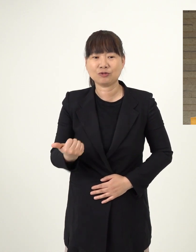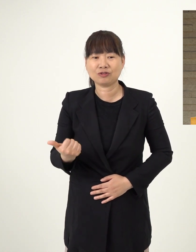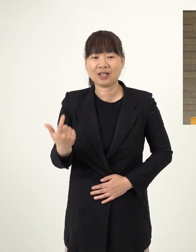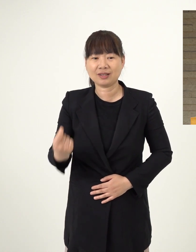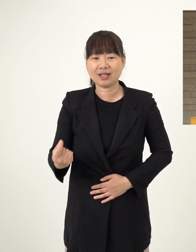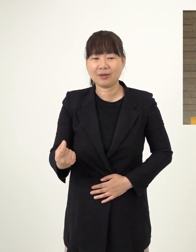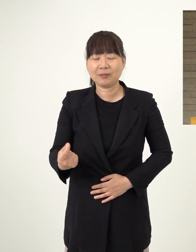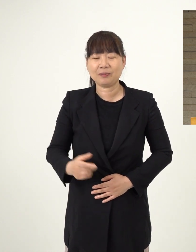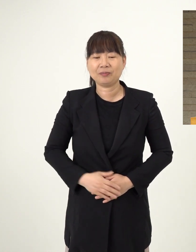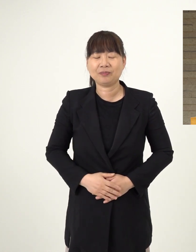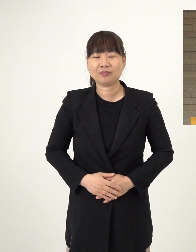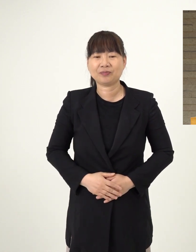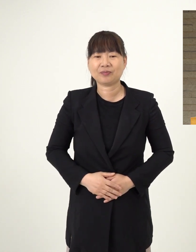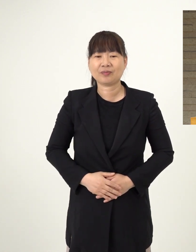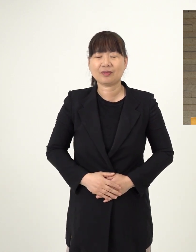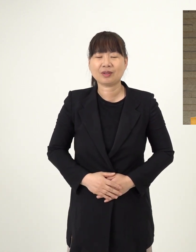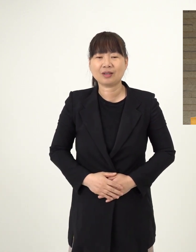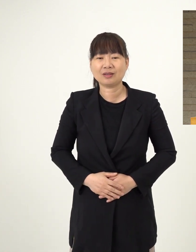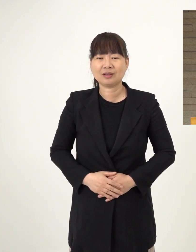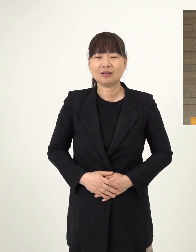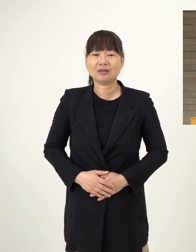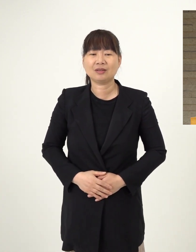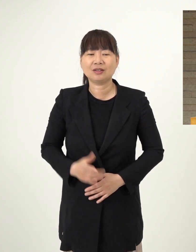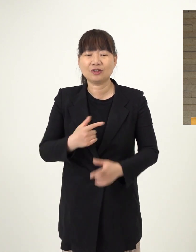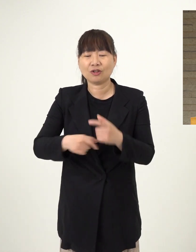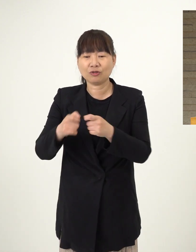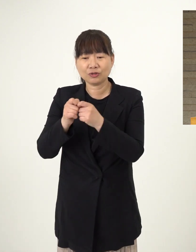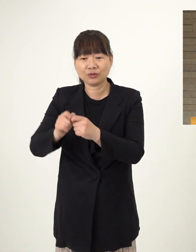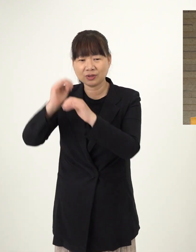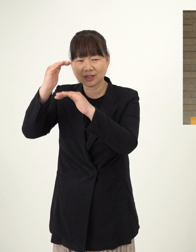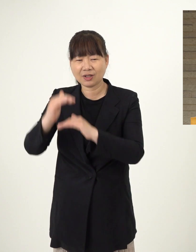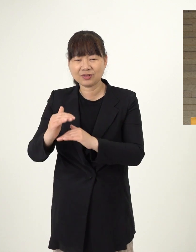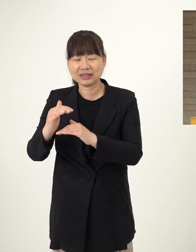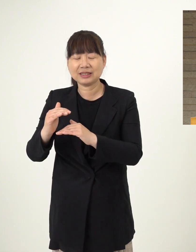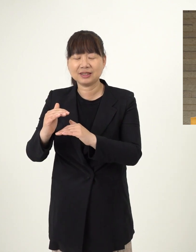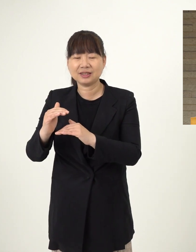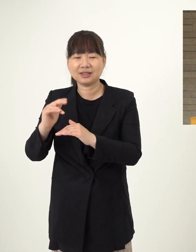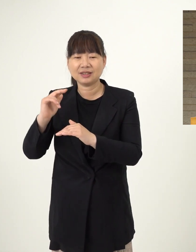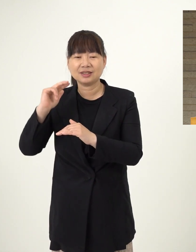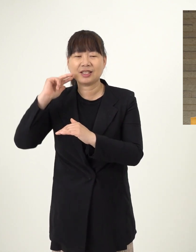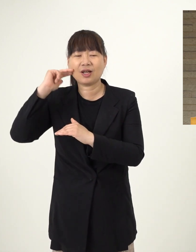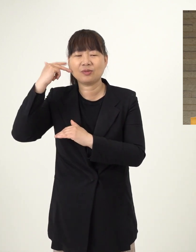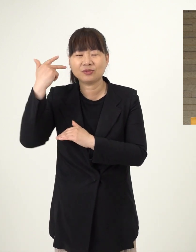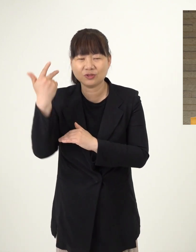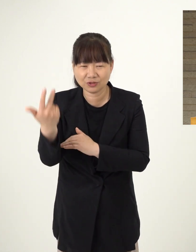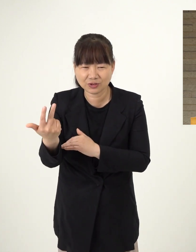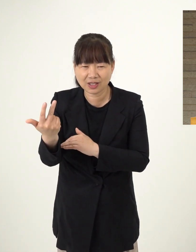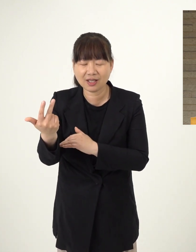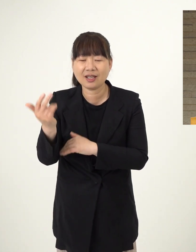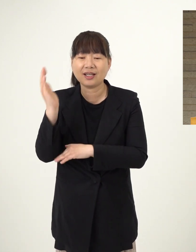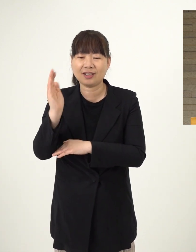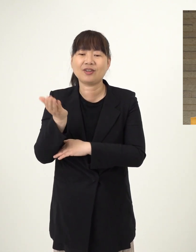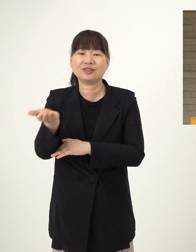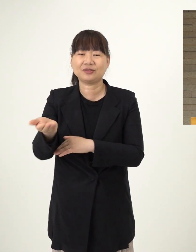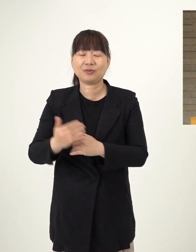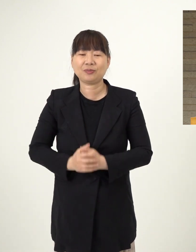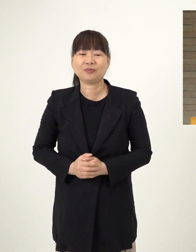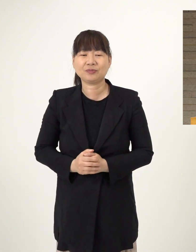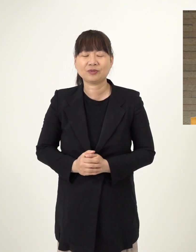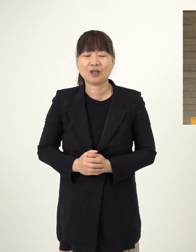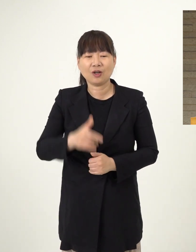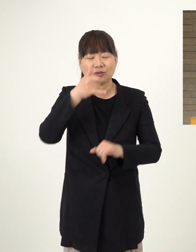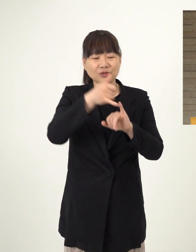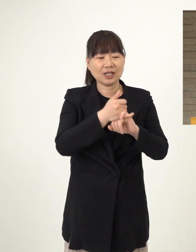이제 거기에 조금 더 구체적인 얘기는 다음 시간에 이루어질 것. 그것이